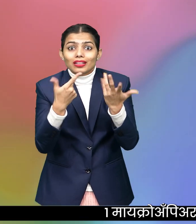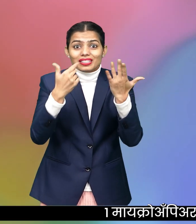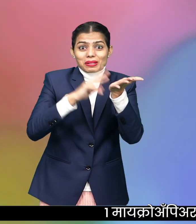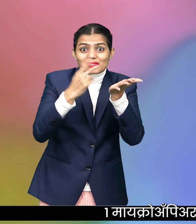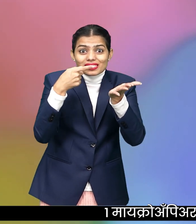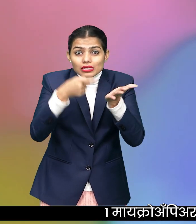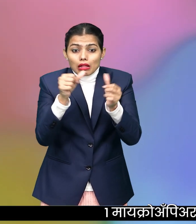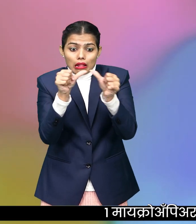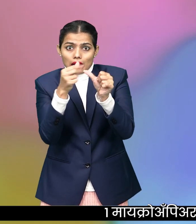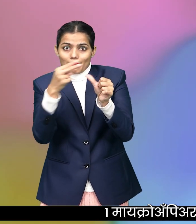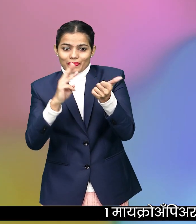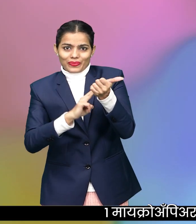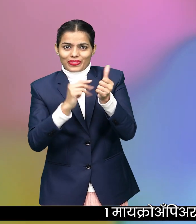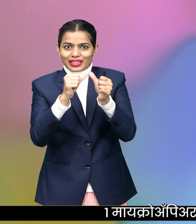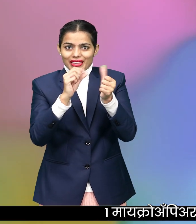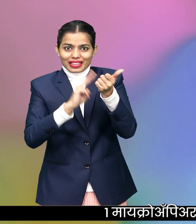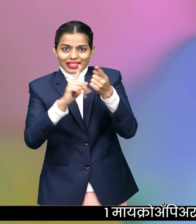एम्पियर.